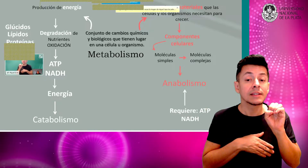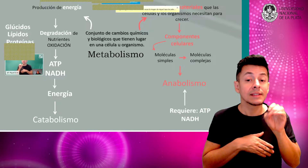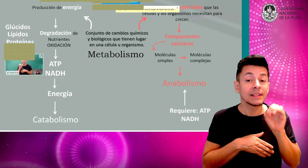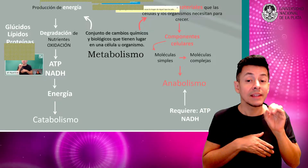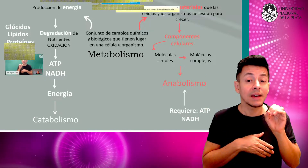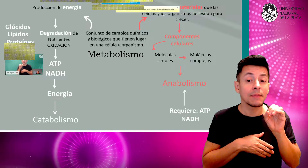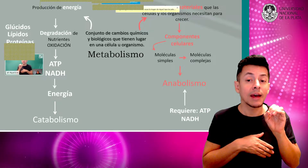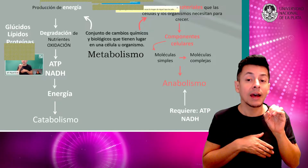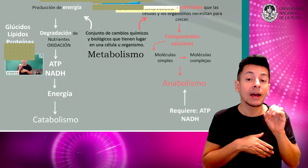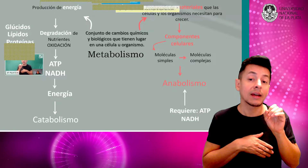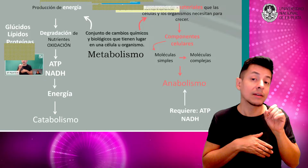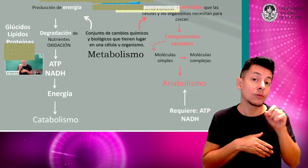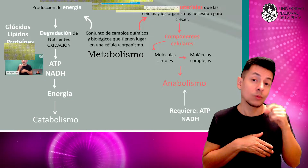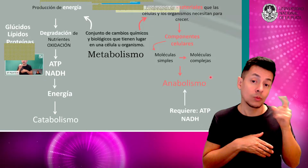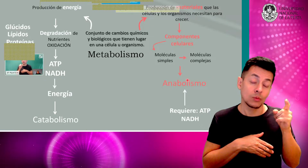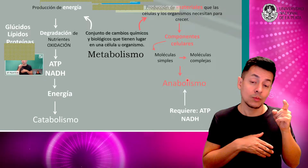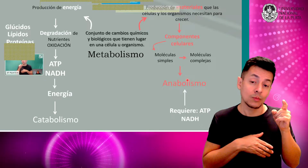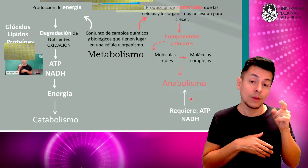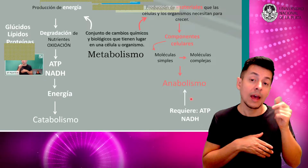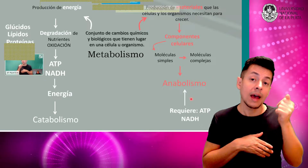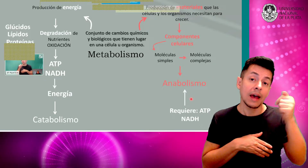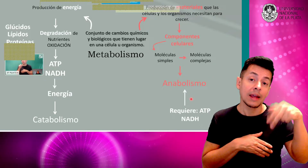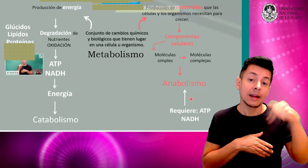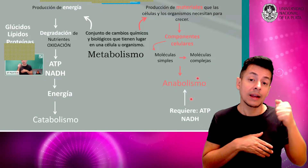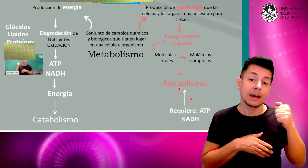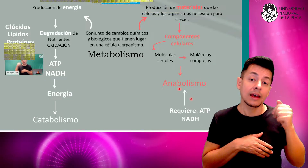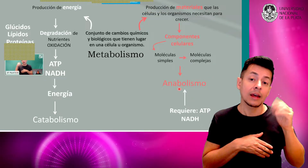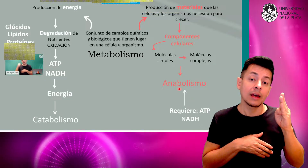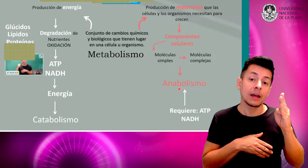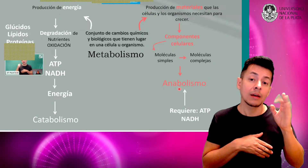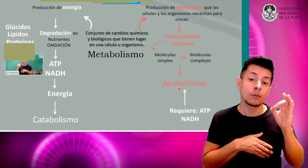y electrones lo llamamos anabolismo.